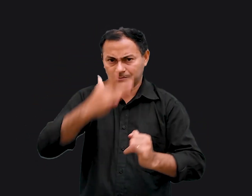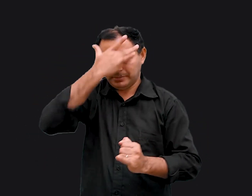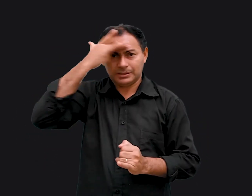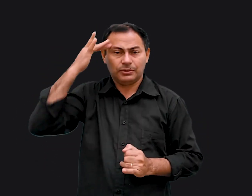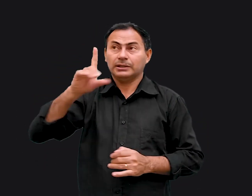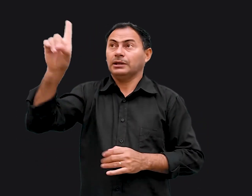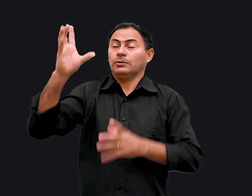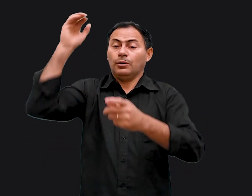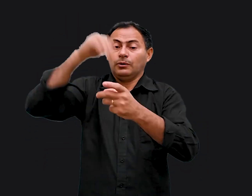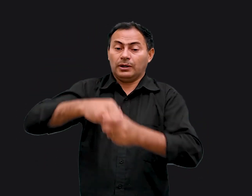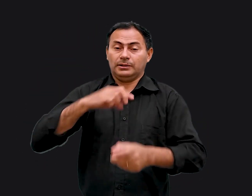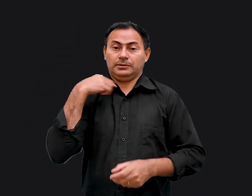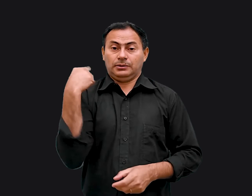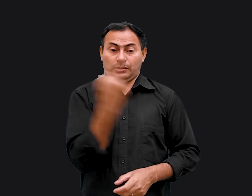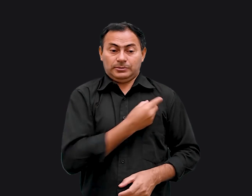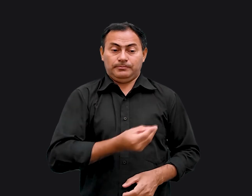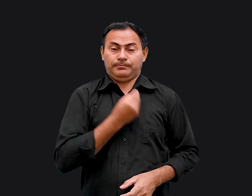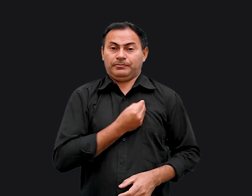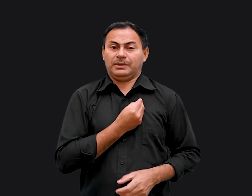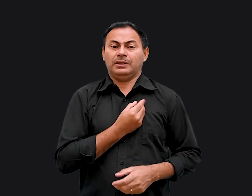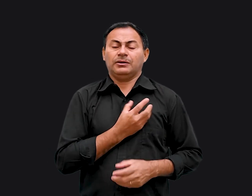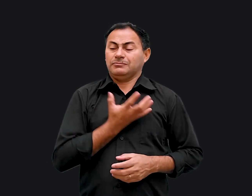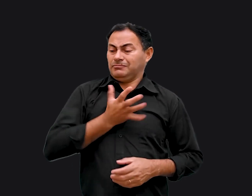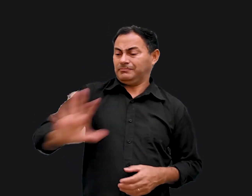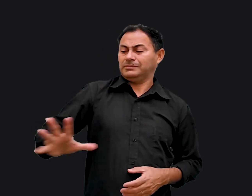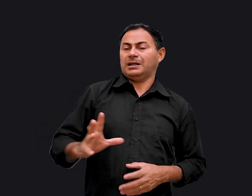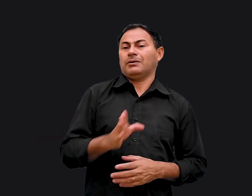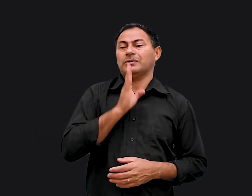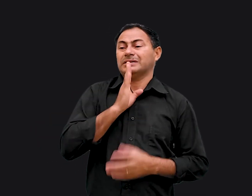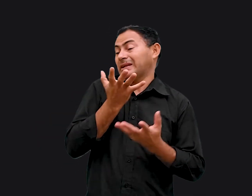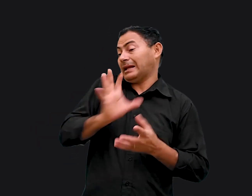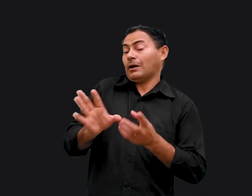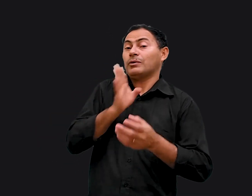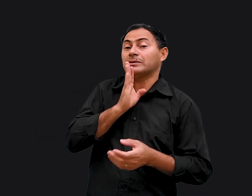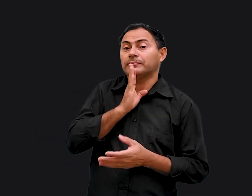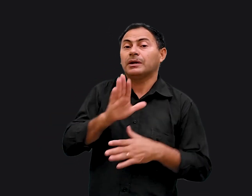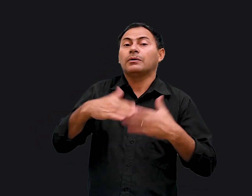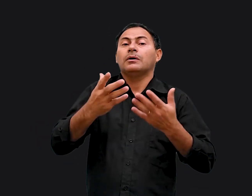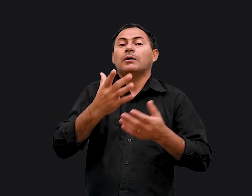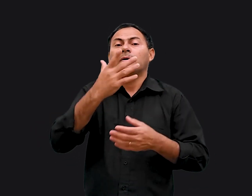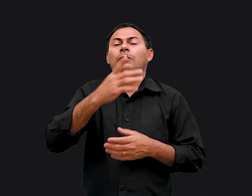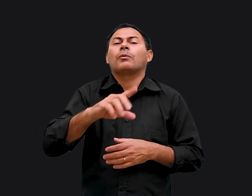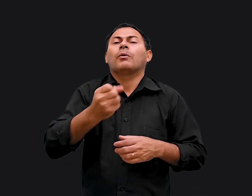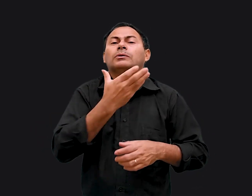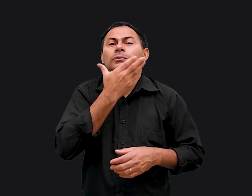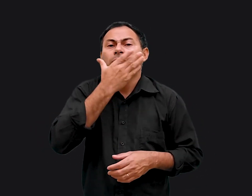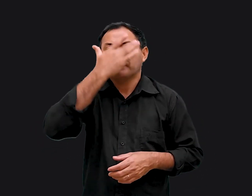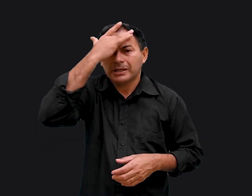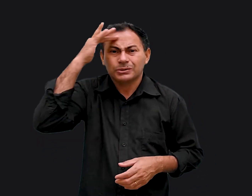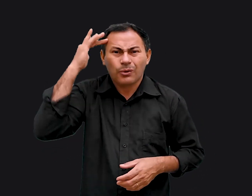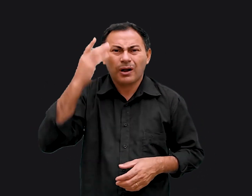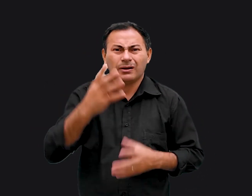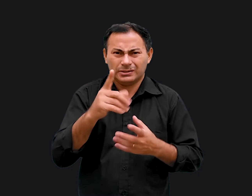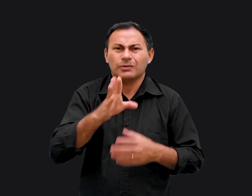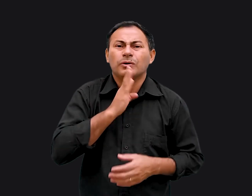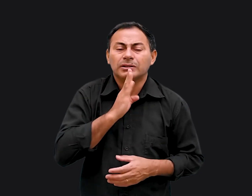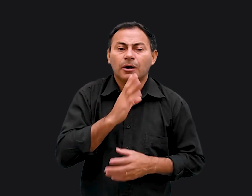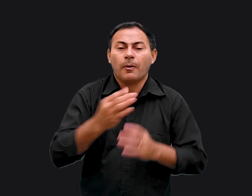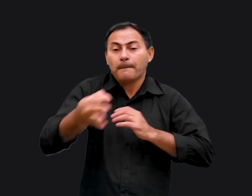daquelas pessoas que Deus coloca em nossas vidas e nós nos recusamos a reconhecer. Quantos homens você conhece que levam em consideração a opinião